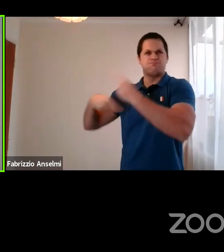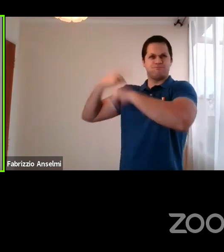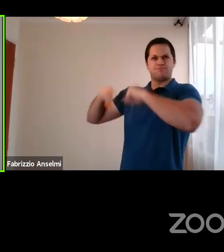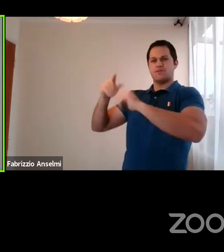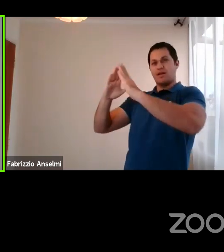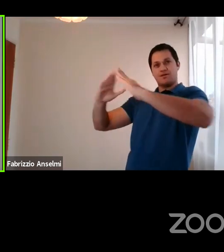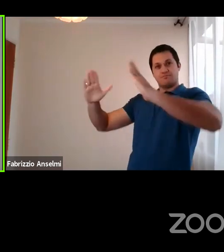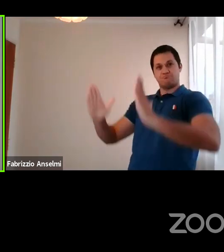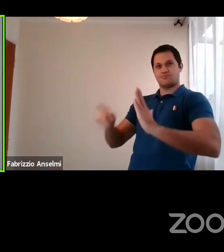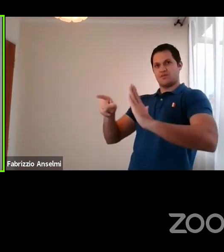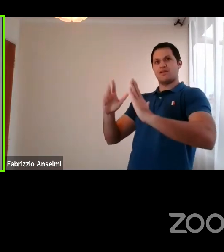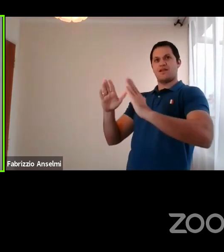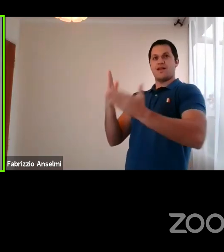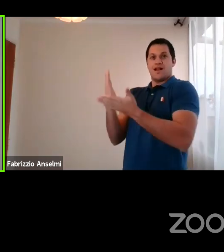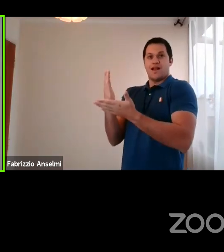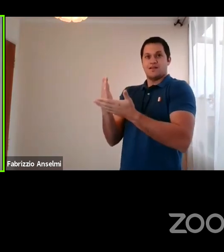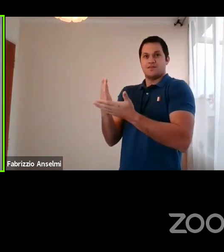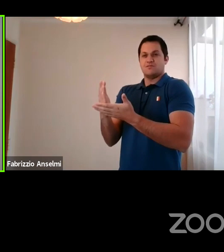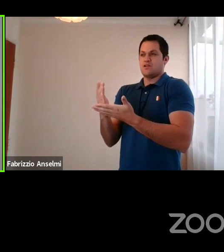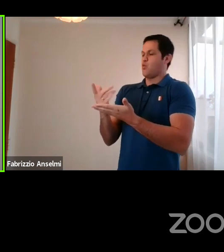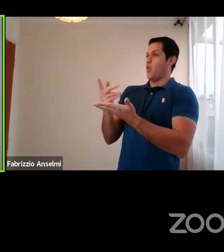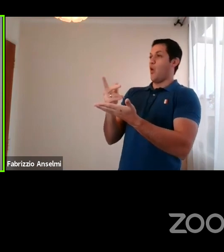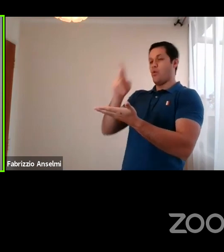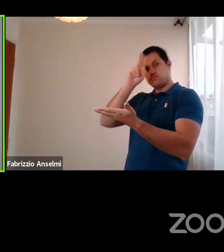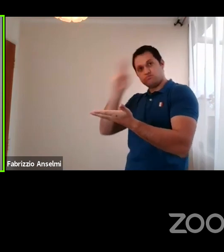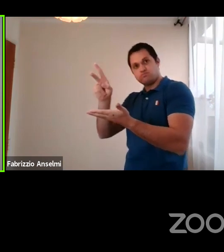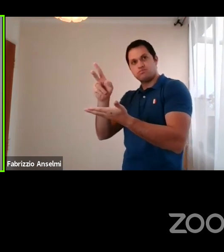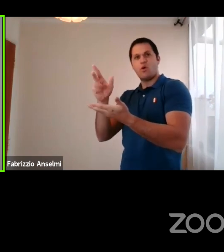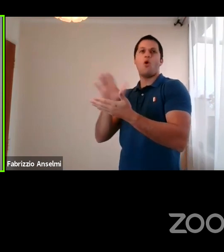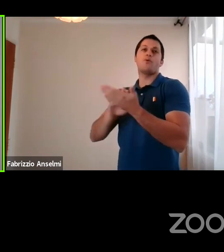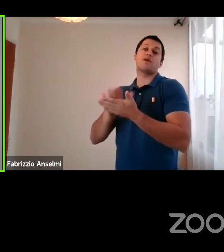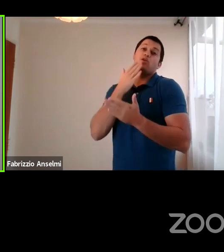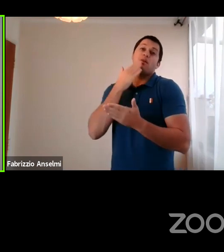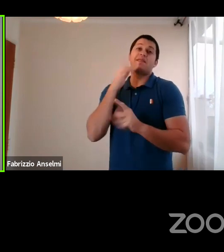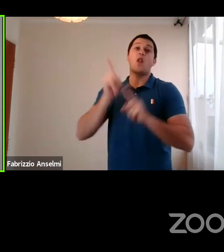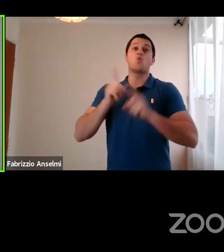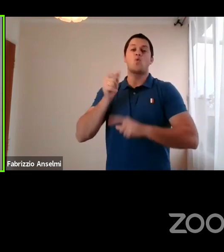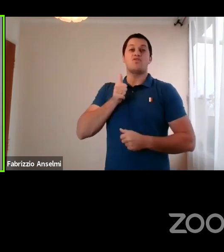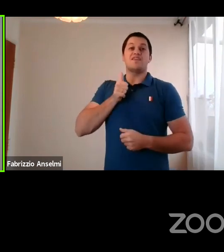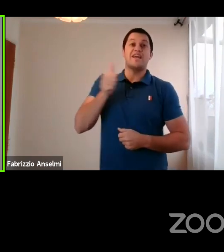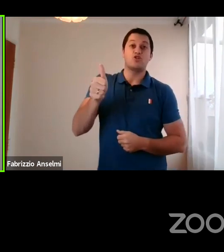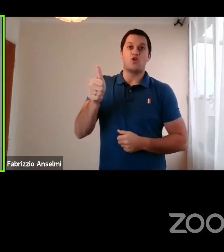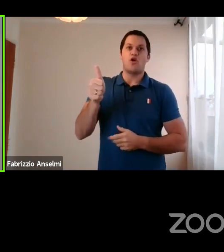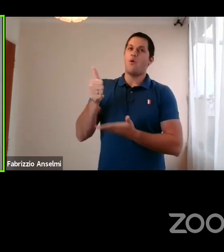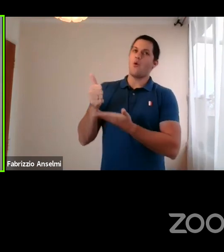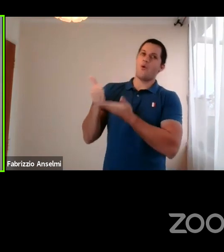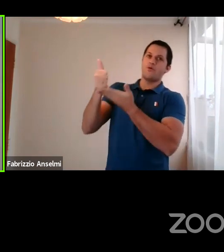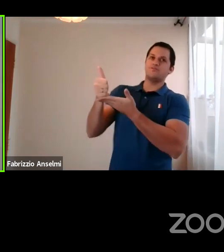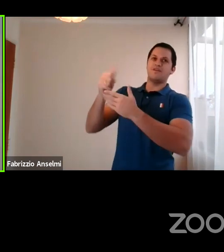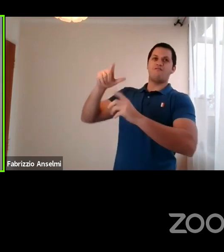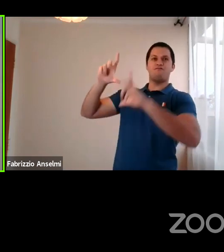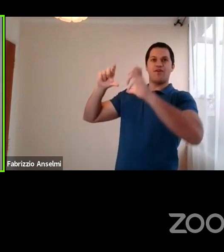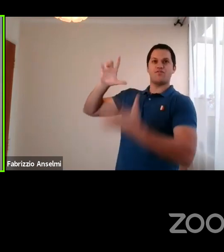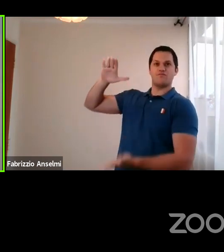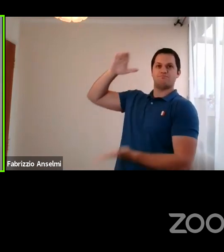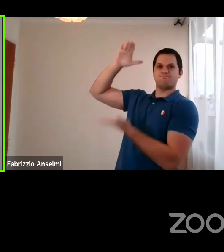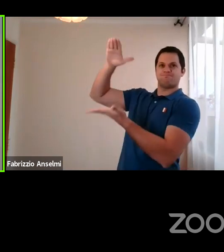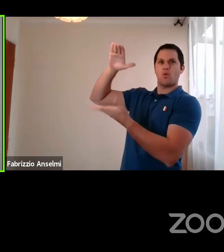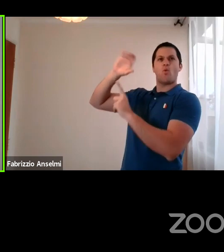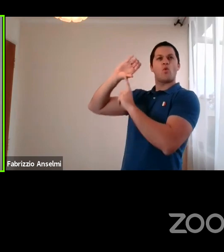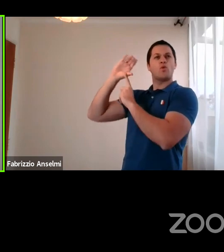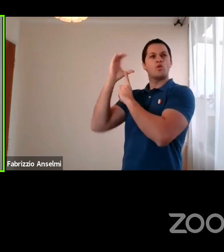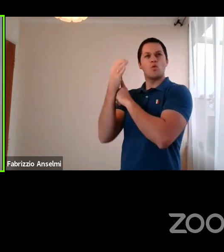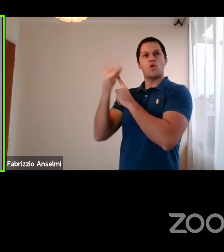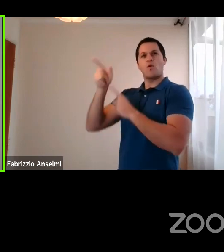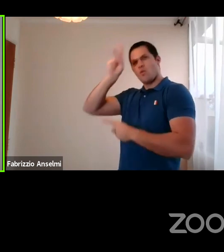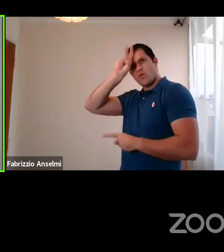las figuras, las directoras, los directores de escuela o las académicas, pero la historia detrás, el proceso para